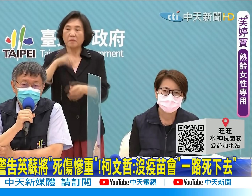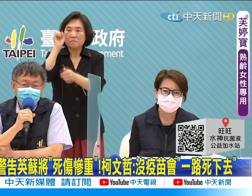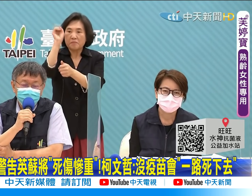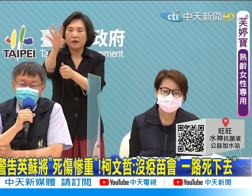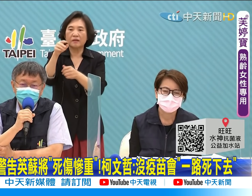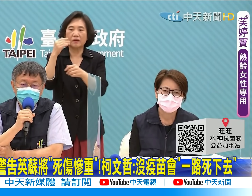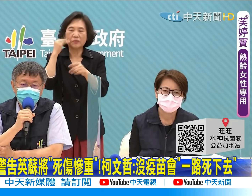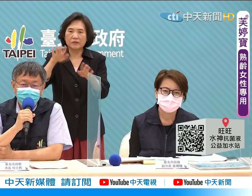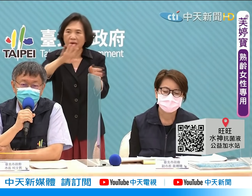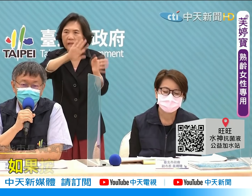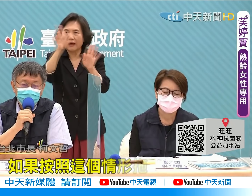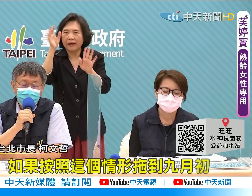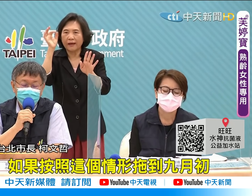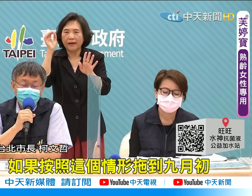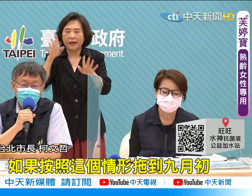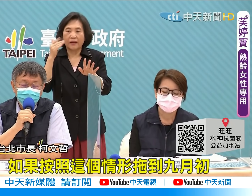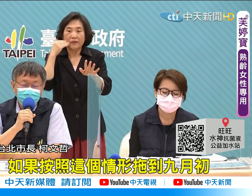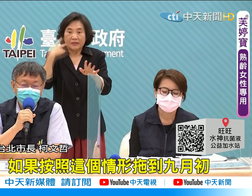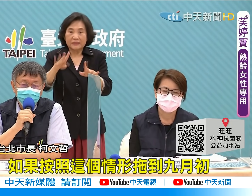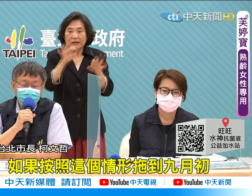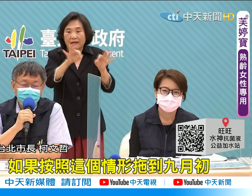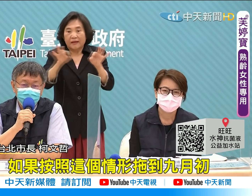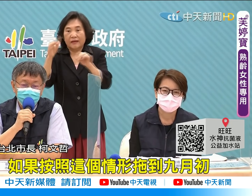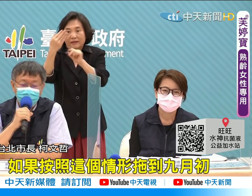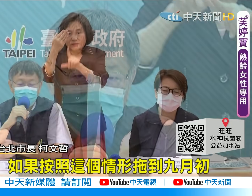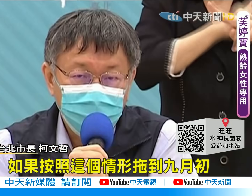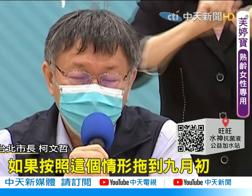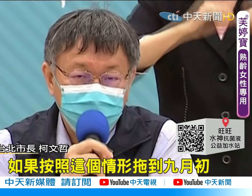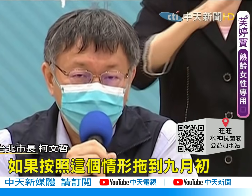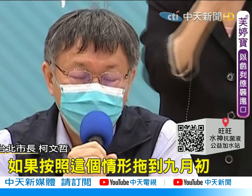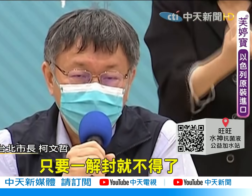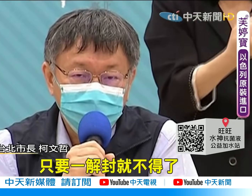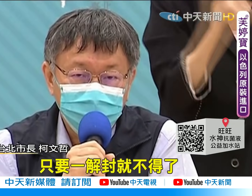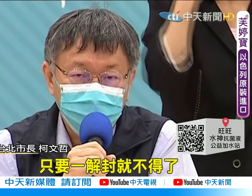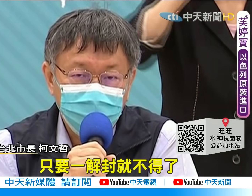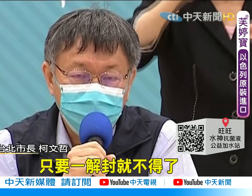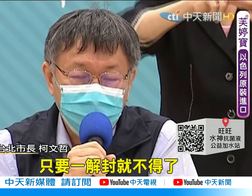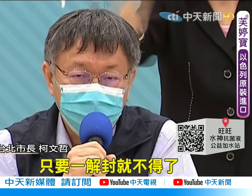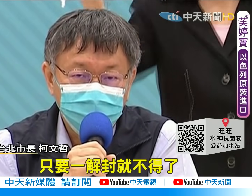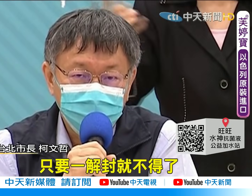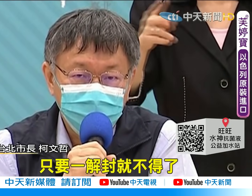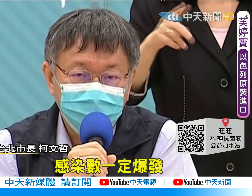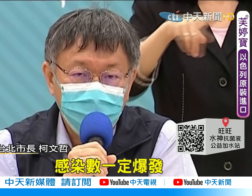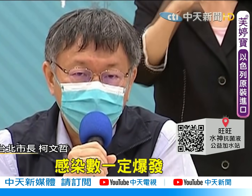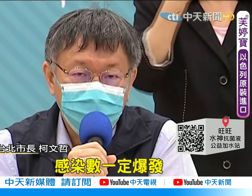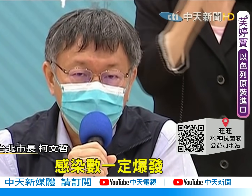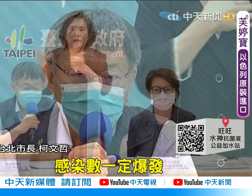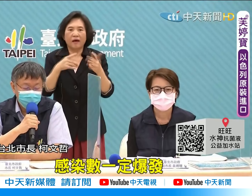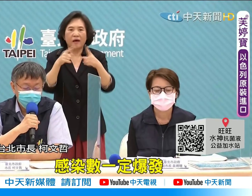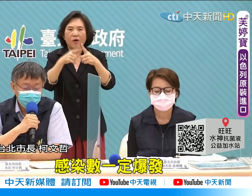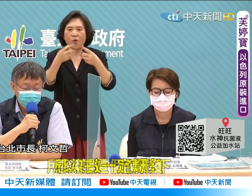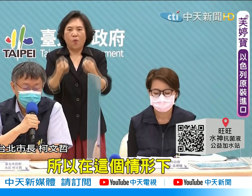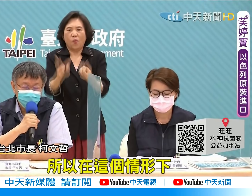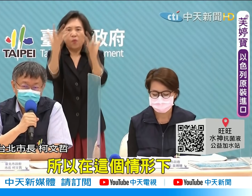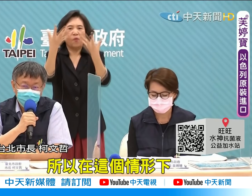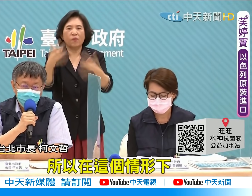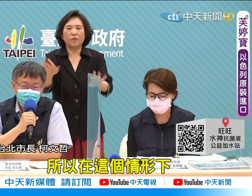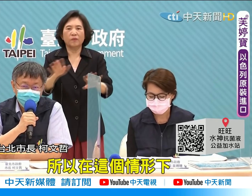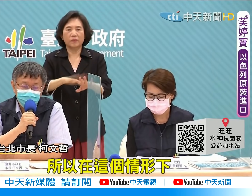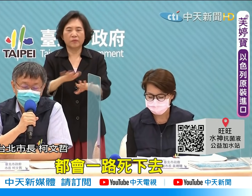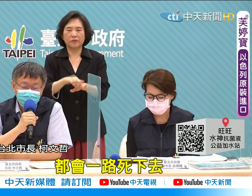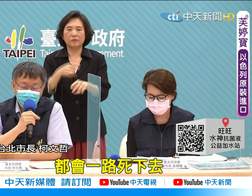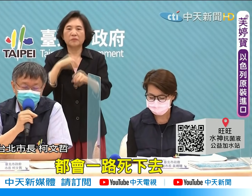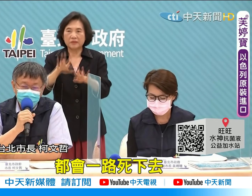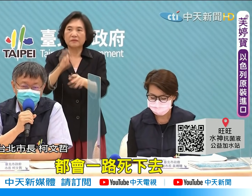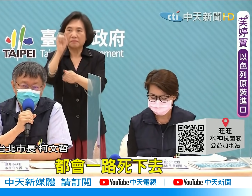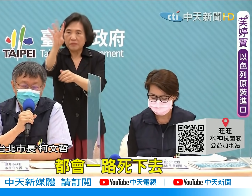按照这个情形拖到九月初，你知道吗？只要一解封，那个是不得了，那感染数字一定爆发。所以在这个情形下，